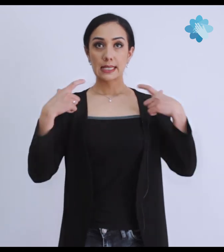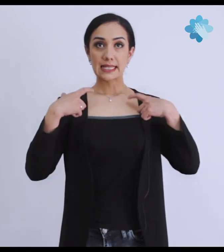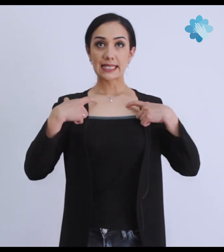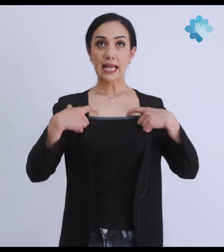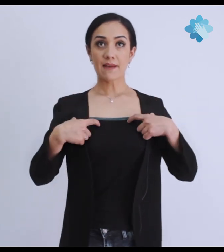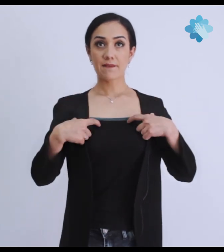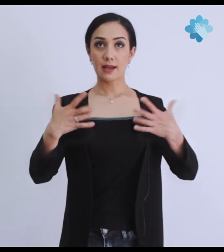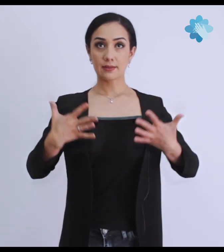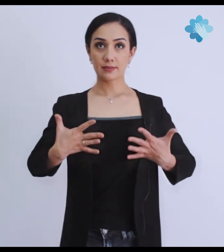сарафан